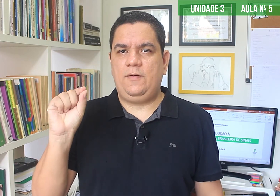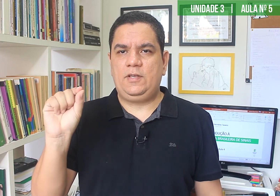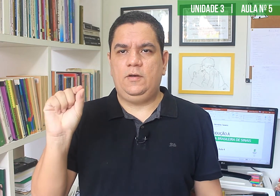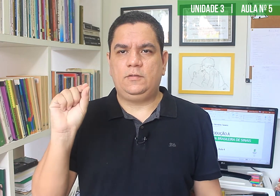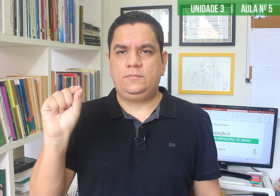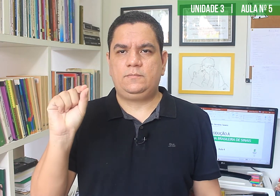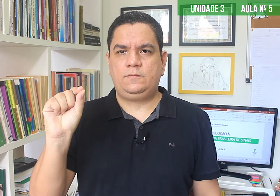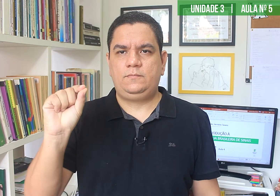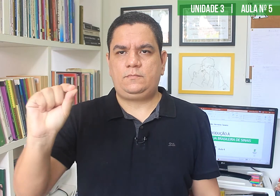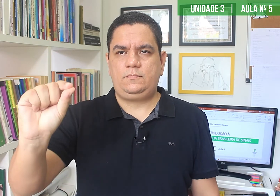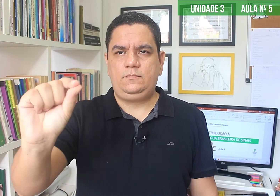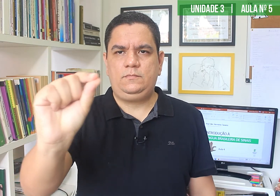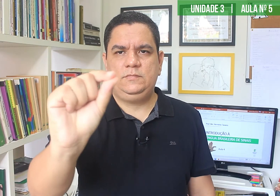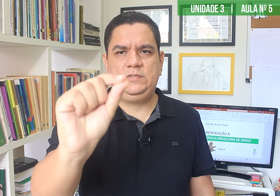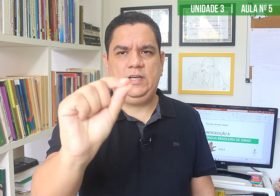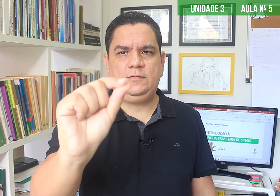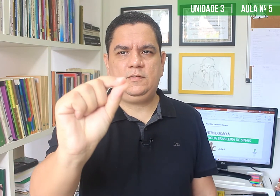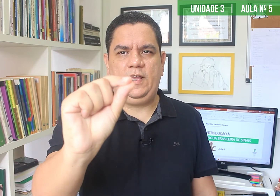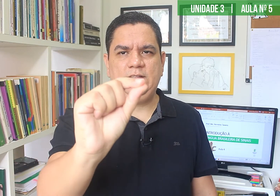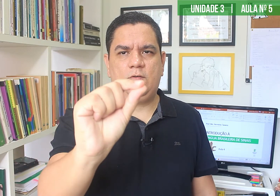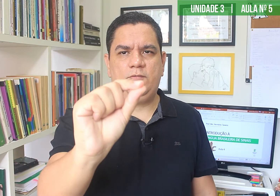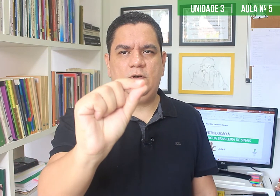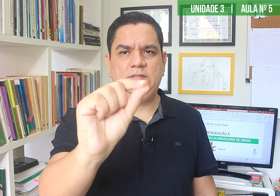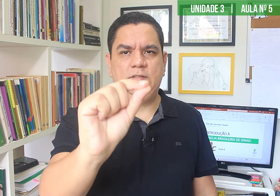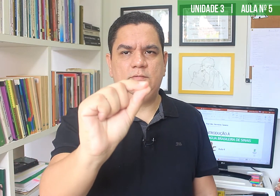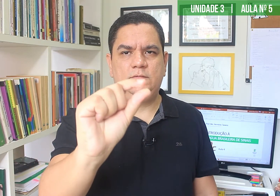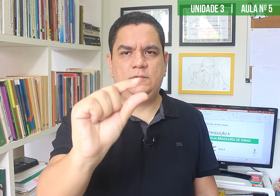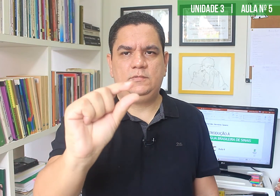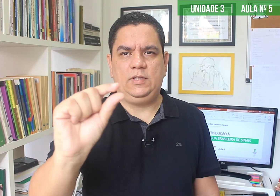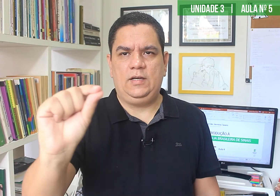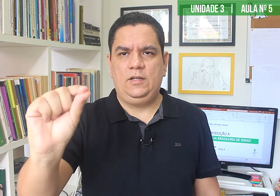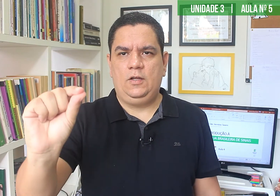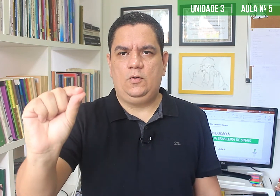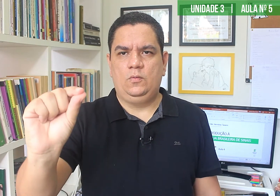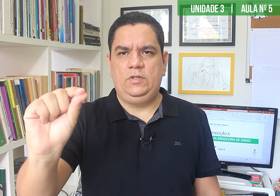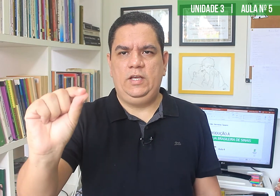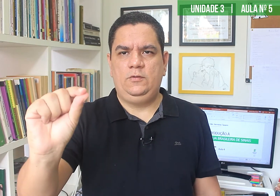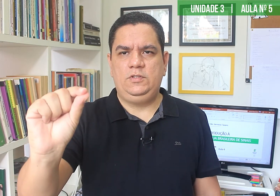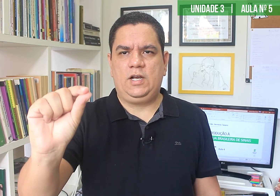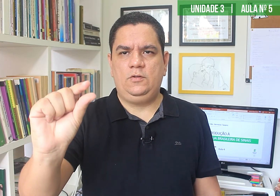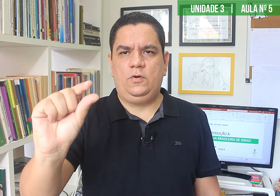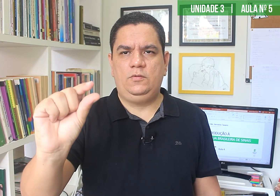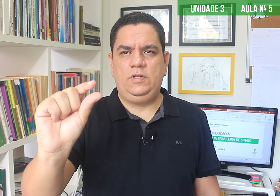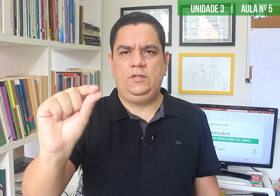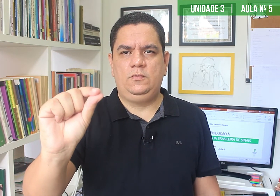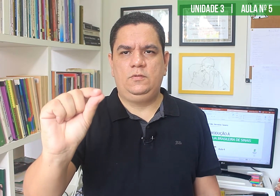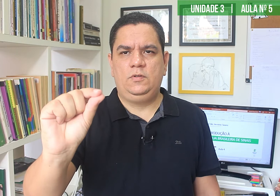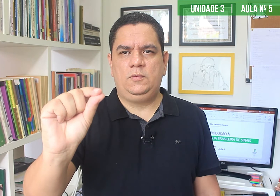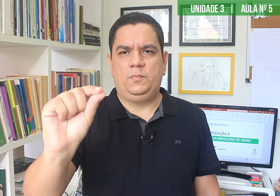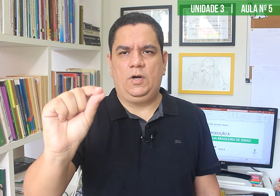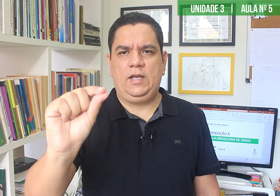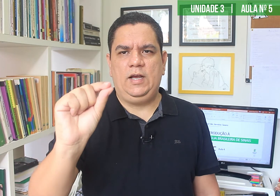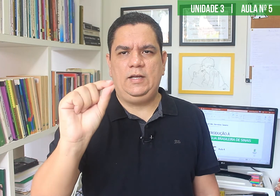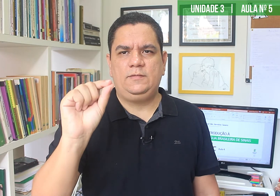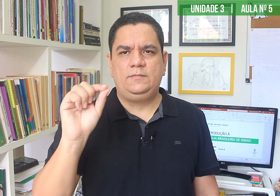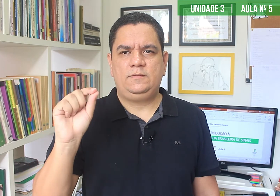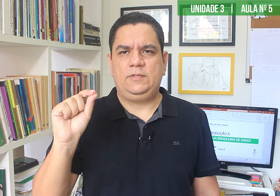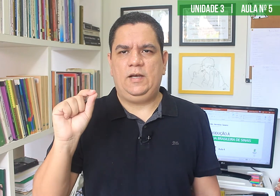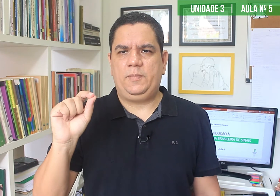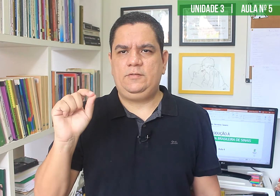aqui, ó, certo? Essa configuração, tá? O dedo indicador e o dedo polegar, tá?